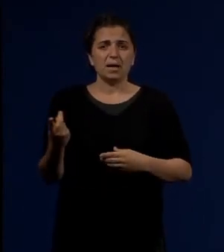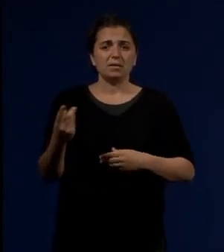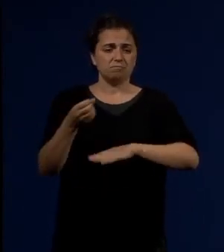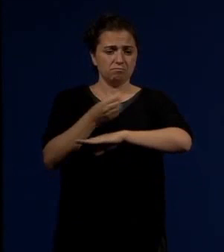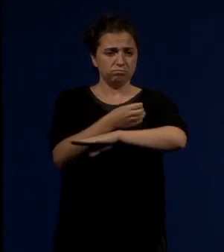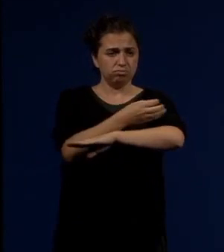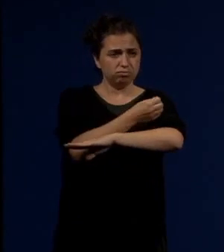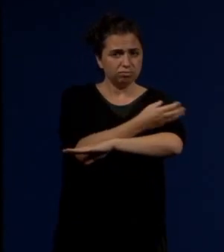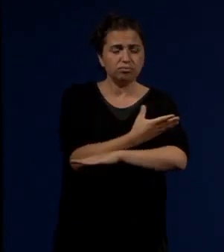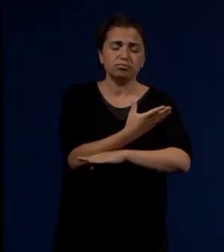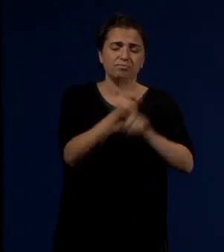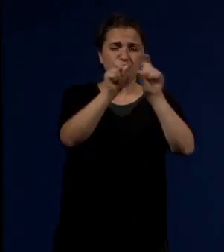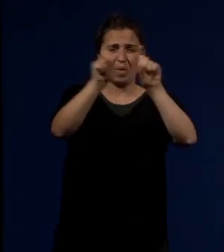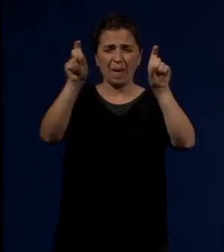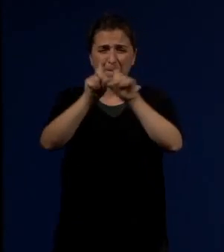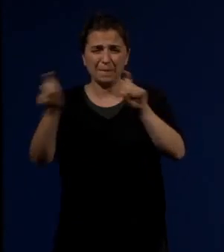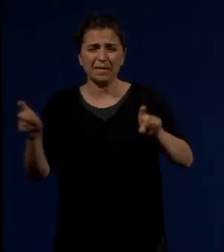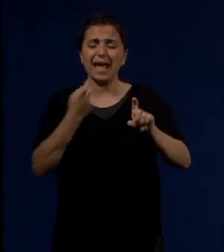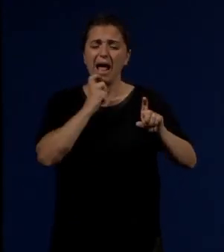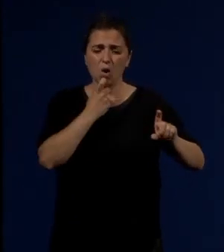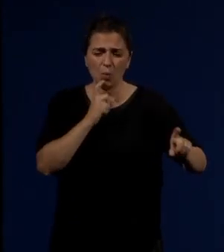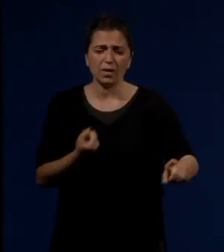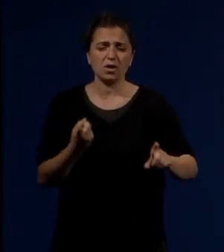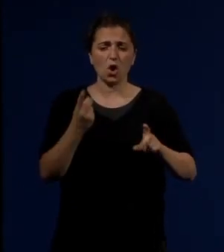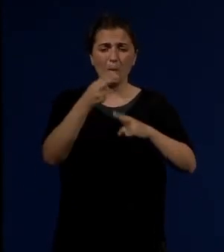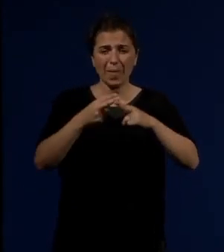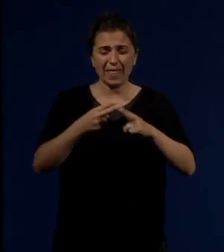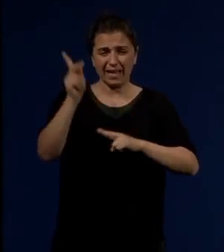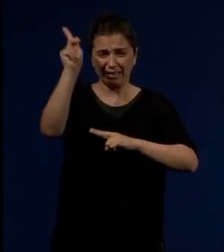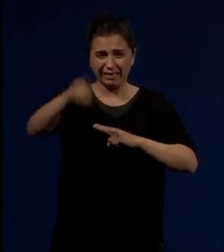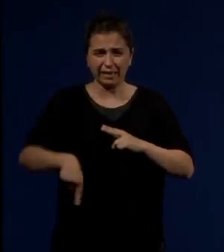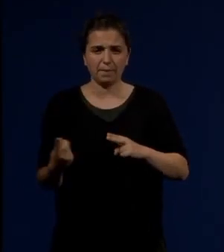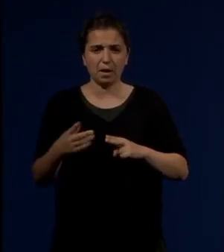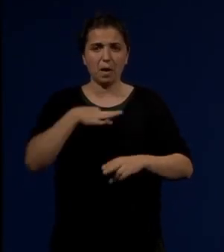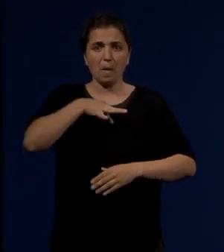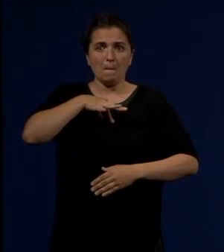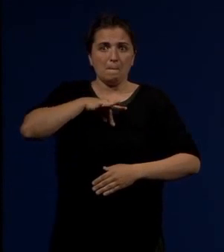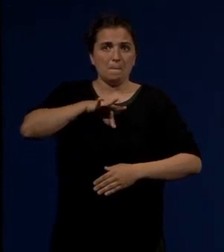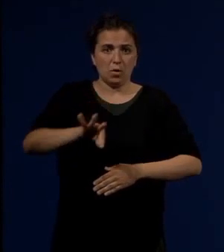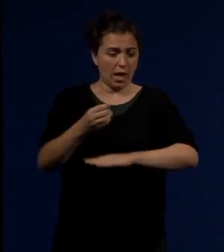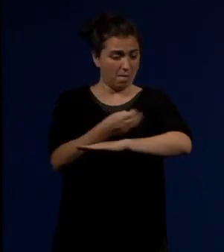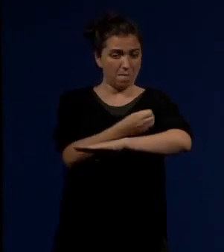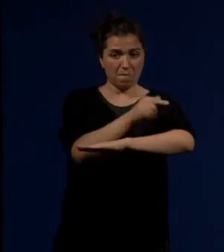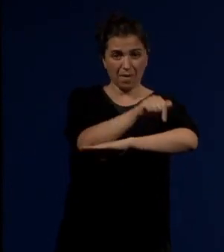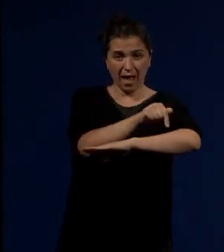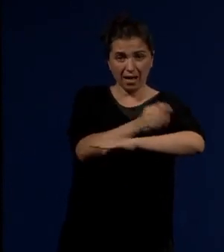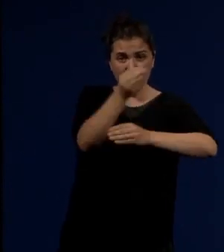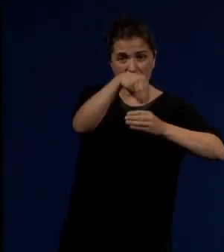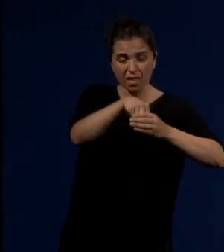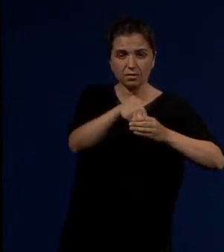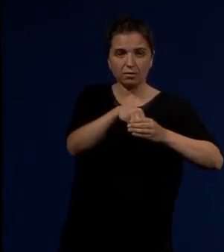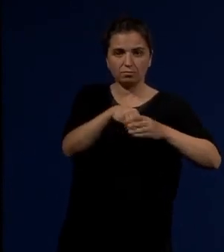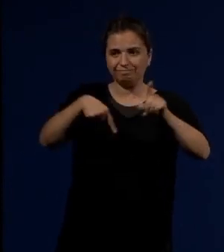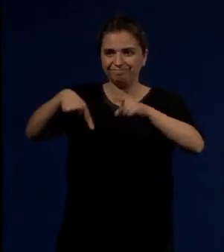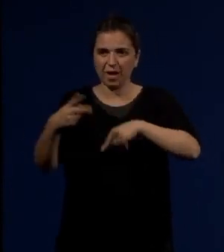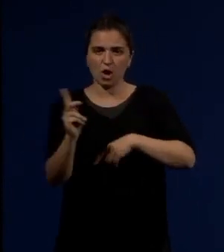de aluminio como de madeira, que neste momento está estragando a rede viaria existente e que podría canalizarse perfectamente polo sistema ferroviario. Por iso reclamamos un sistema